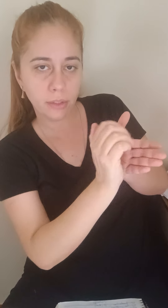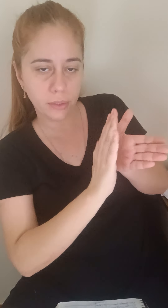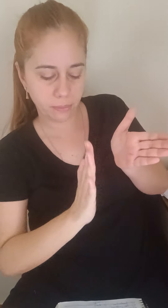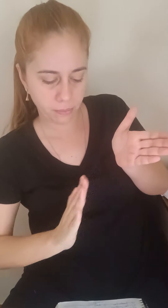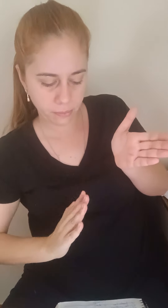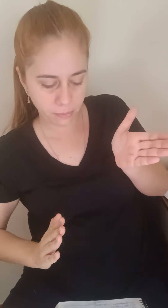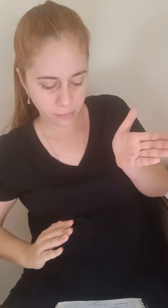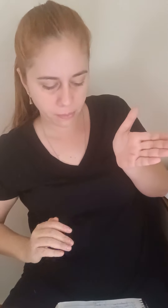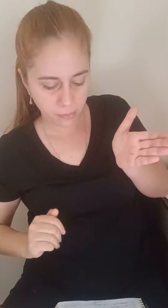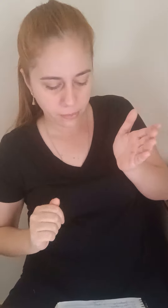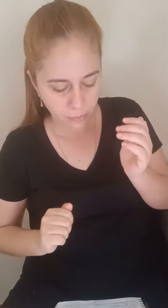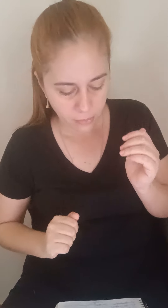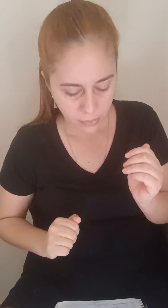Atividades.